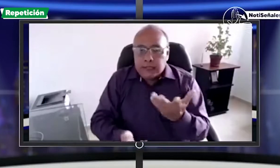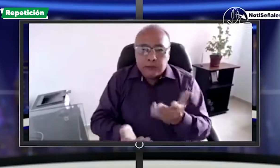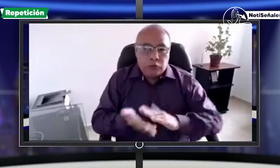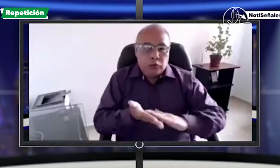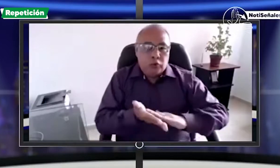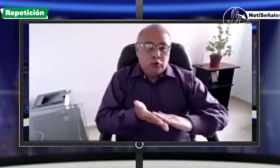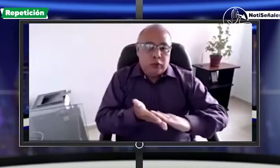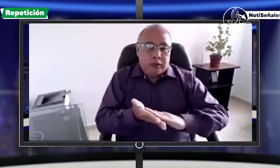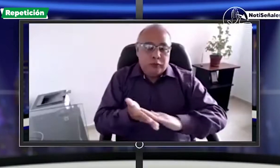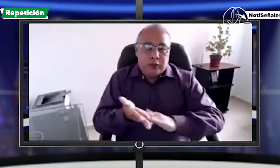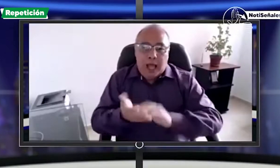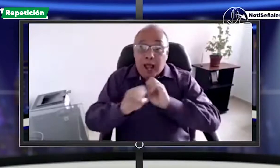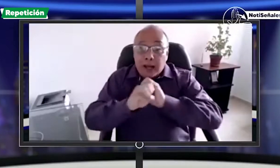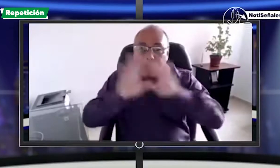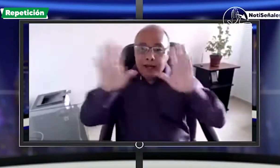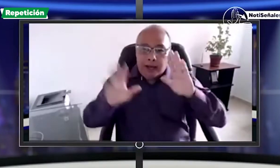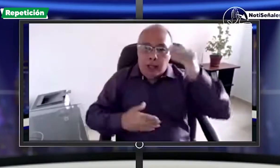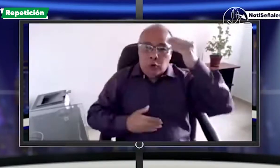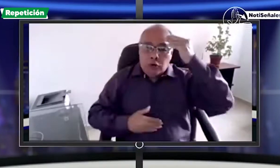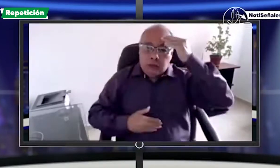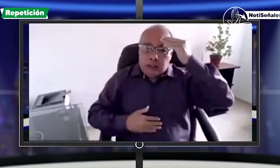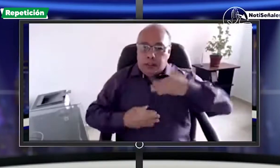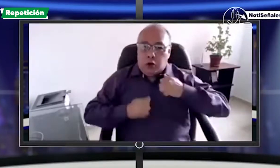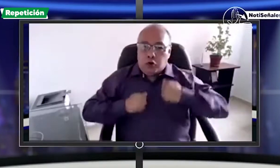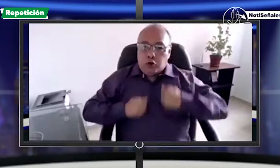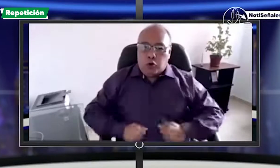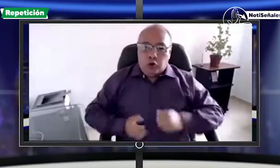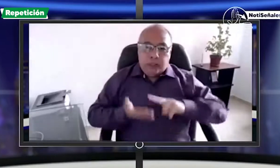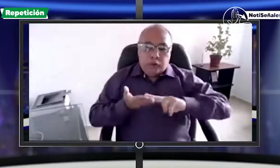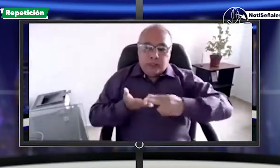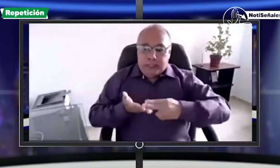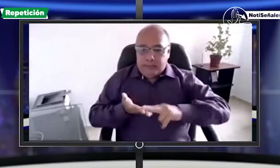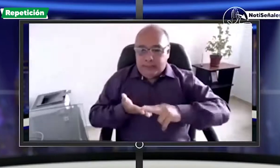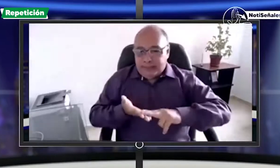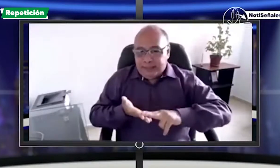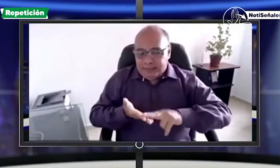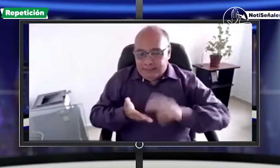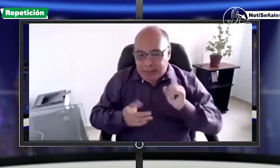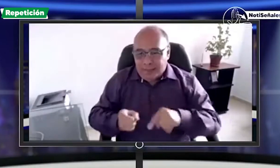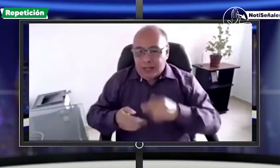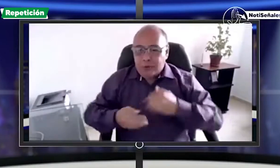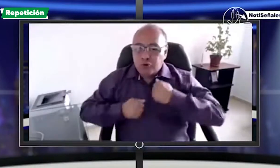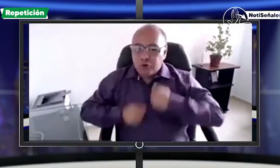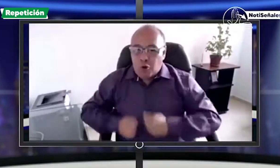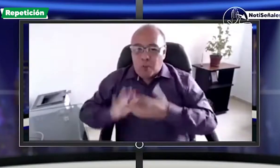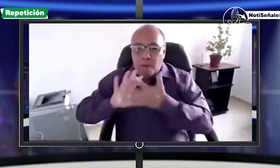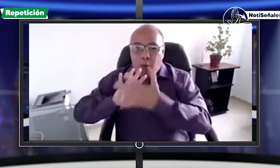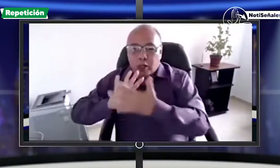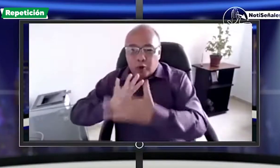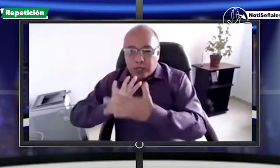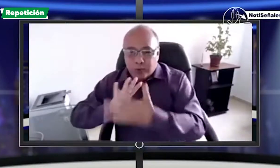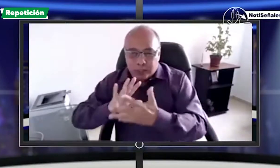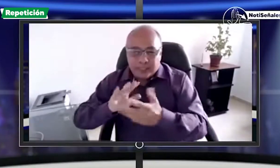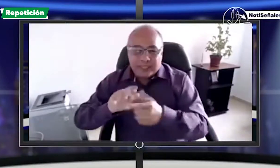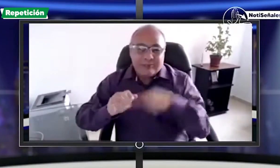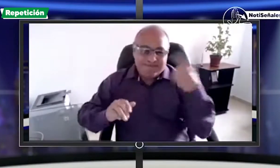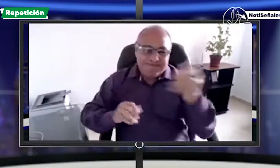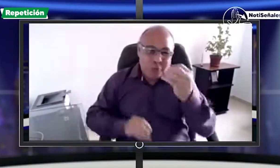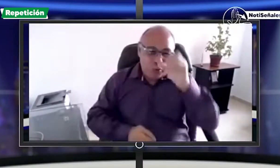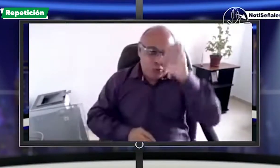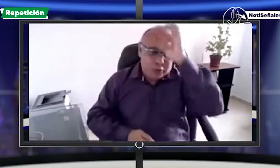verdad yo estoy muy interesado en encontrar una solución a esto y sobre todo una claridad frente al rol